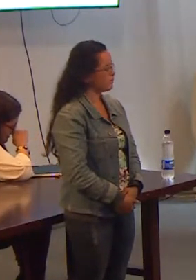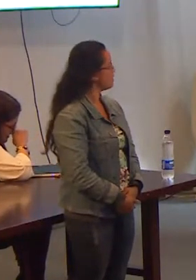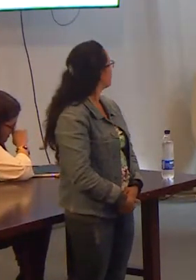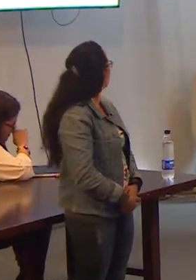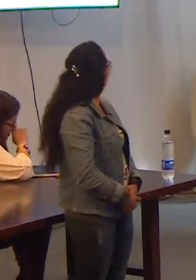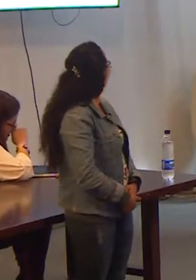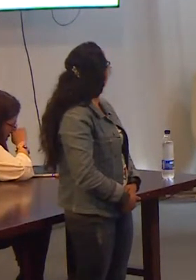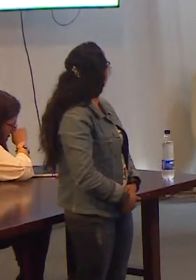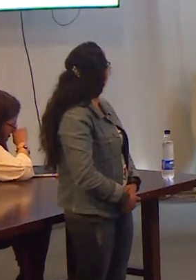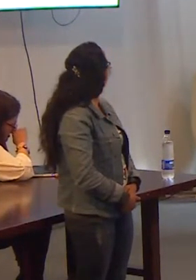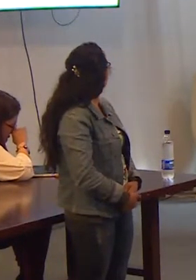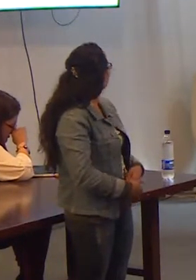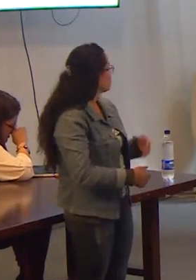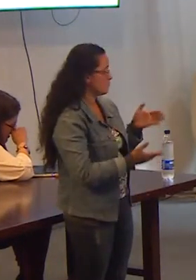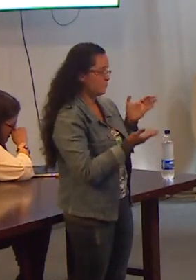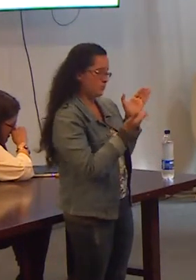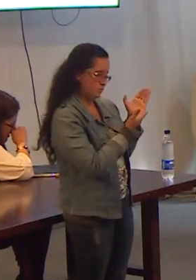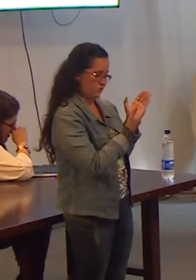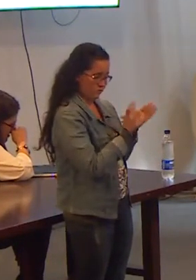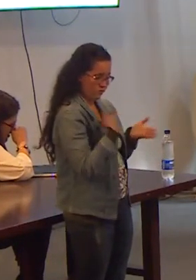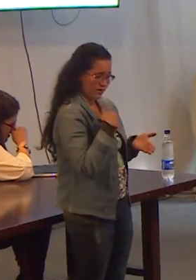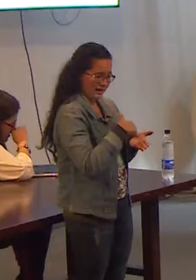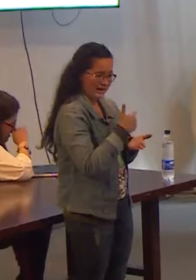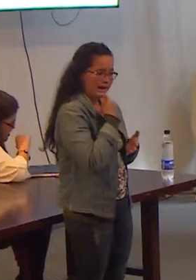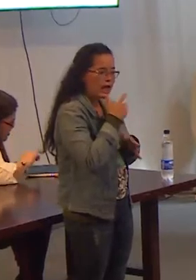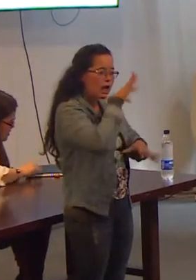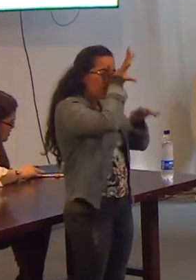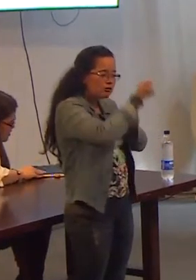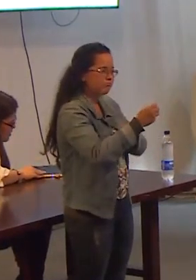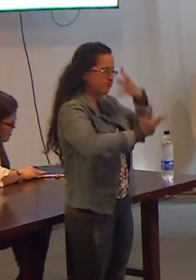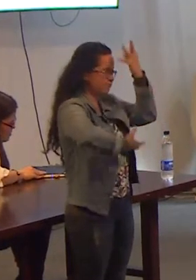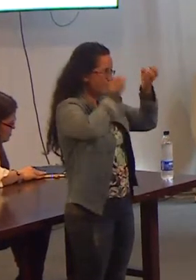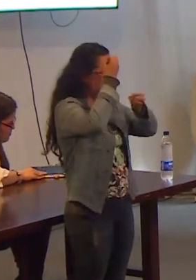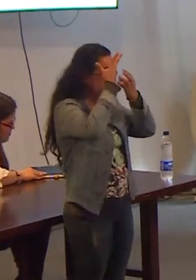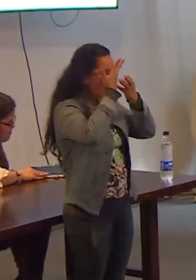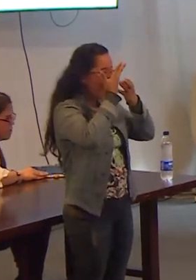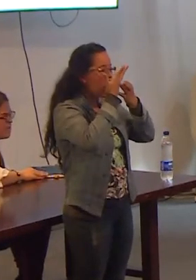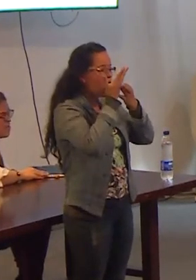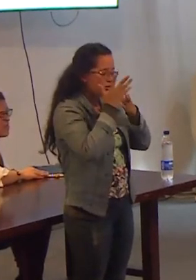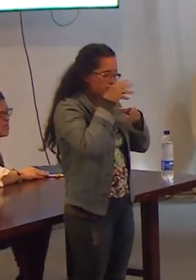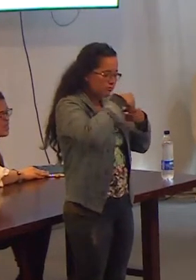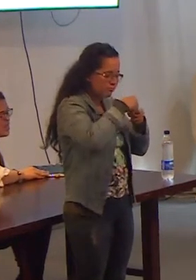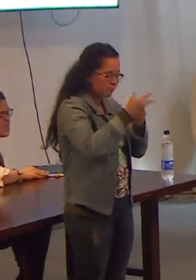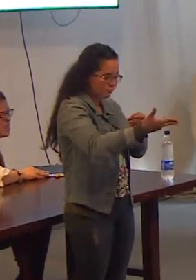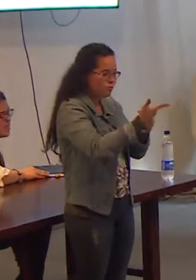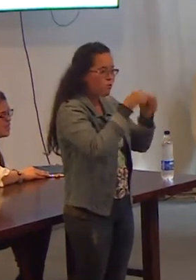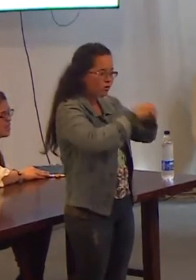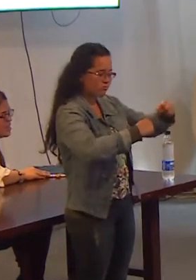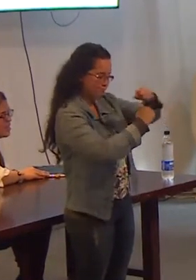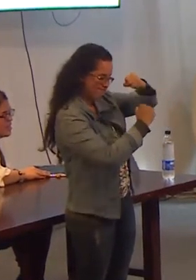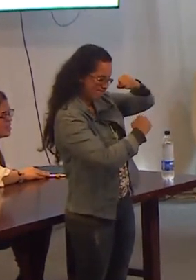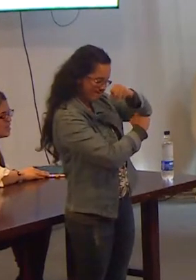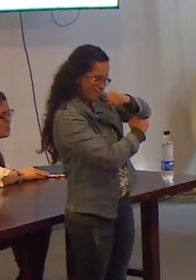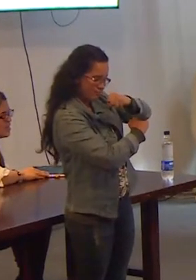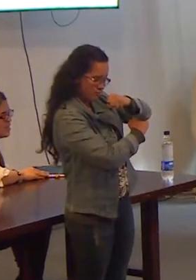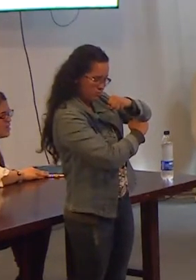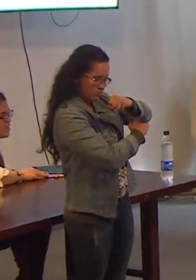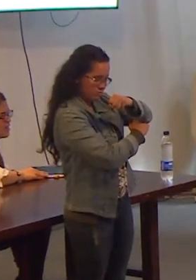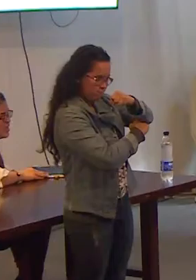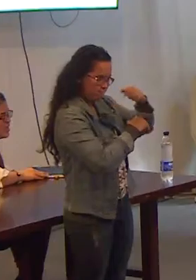Lowenfeld y Britain nos habla de la capacidad creadora, que a través del arte logramos potencializar toda